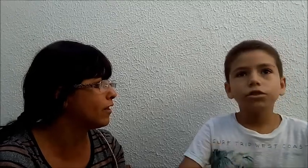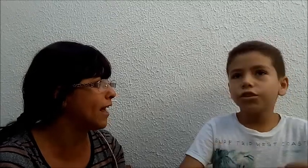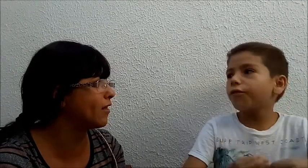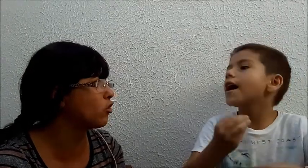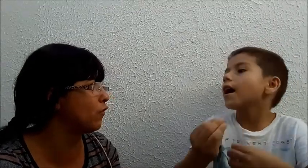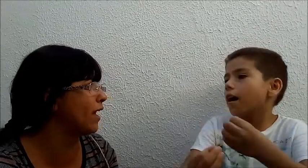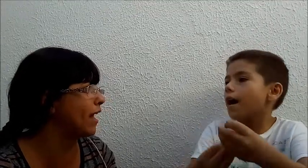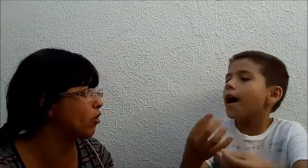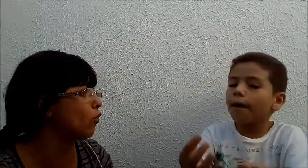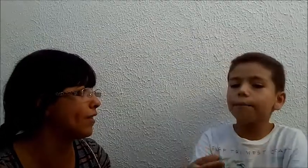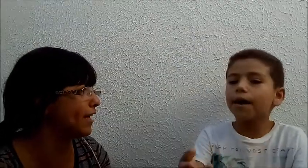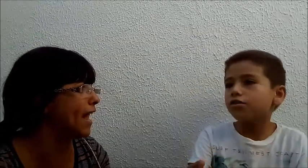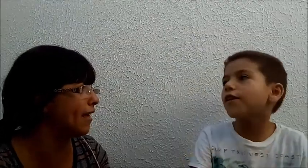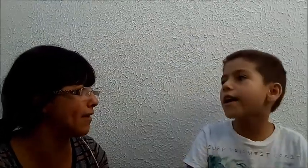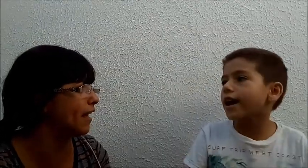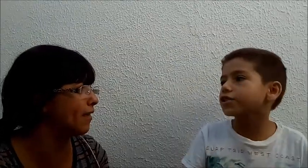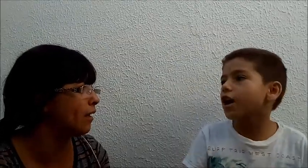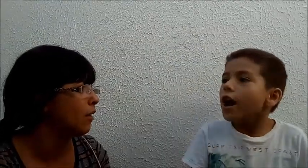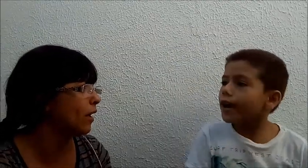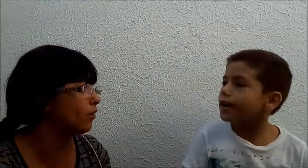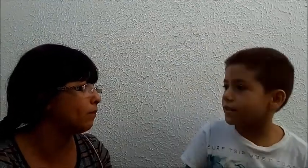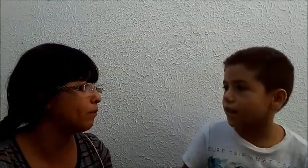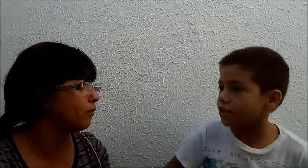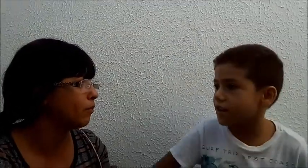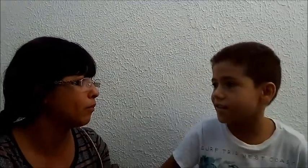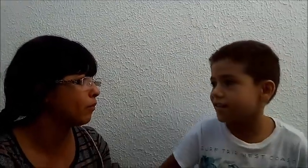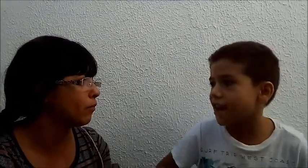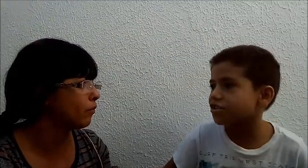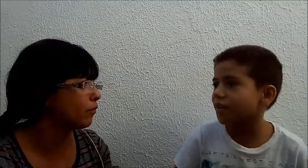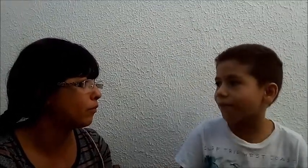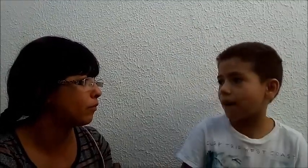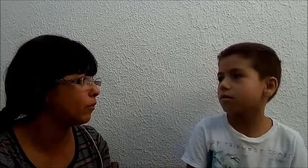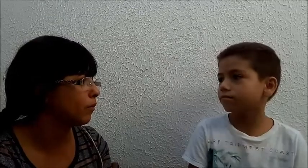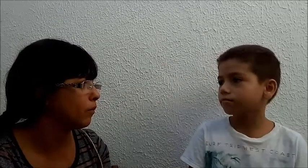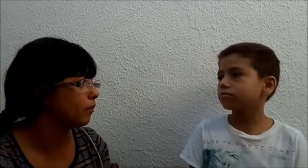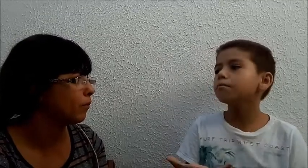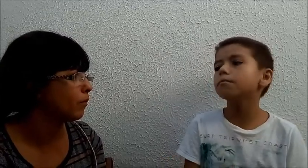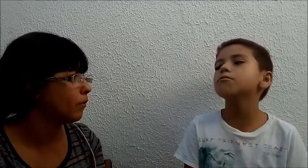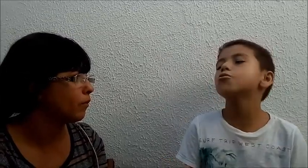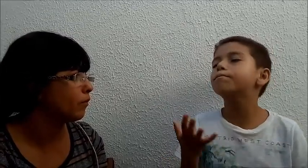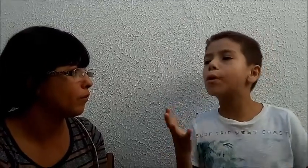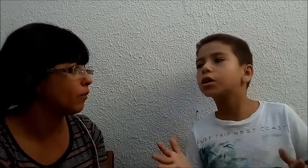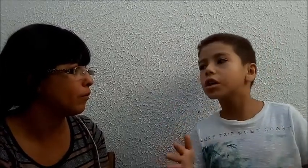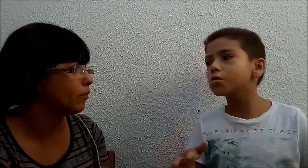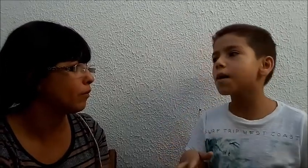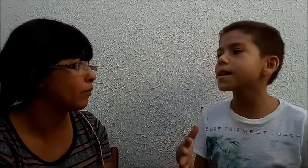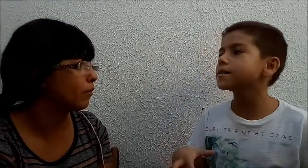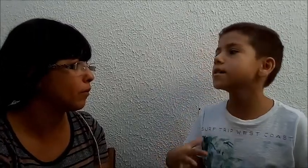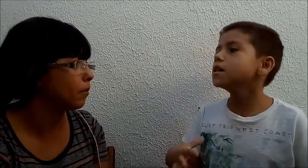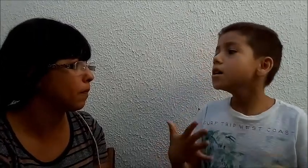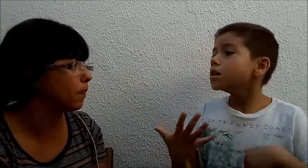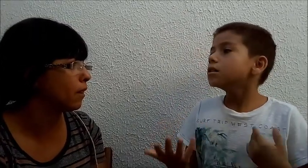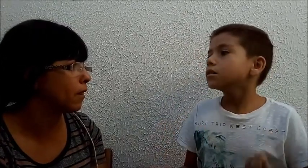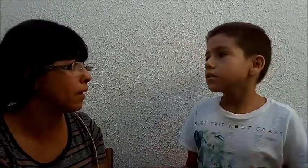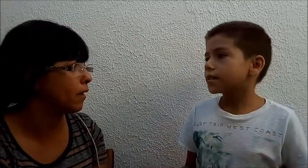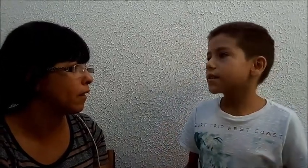os sinais são diferentes, alguns sinais, né. Gente, quem nasce aqui na cidade já fala um pouquinho mais da